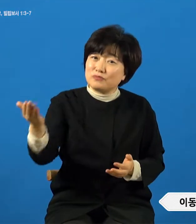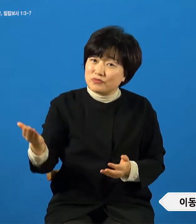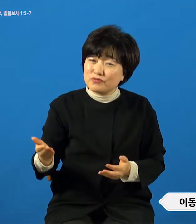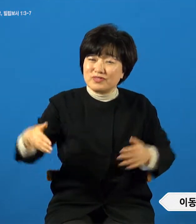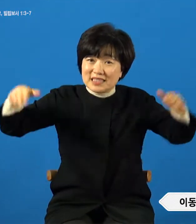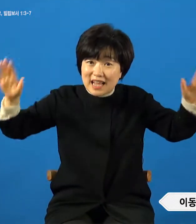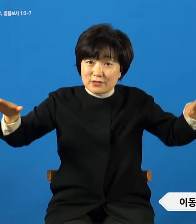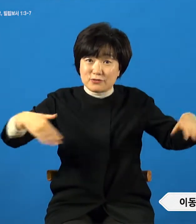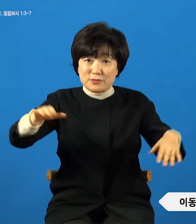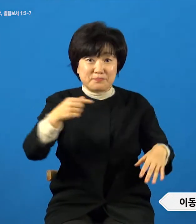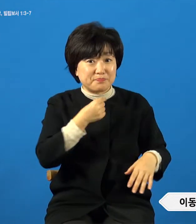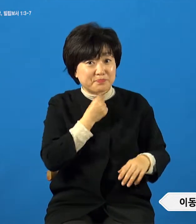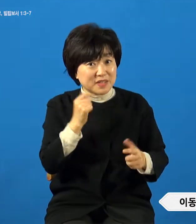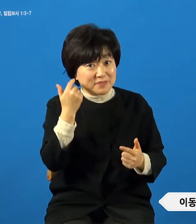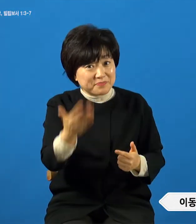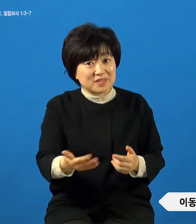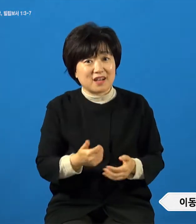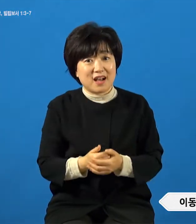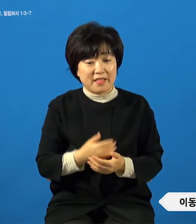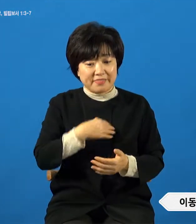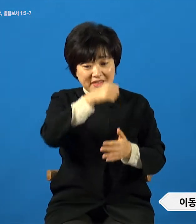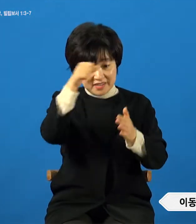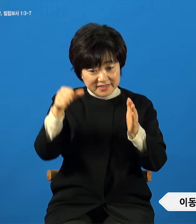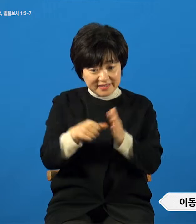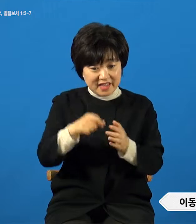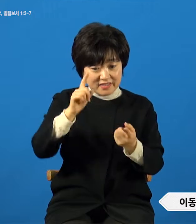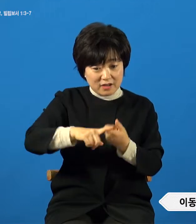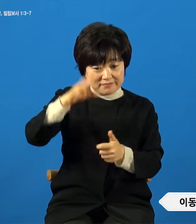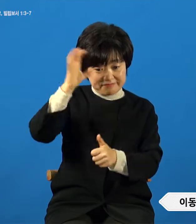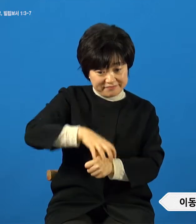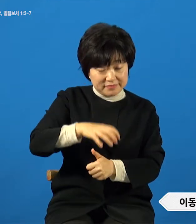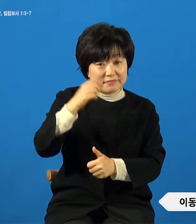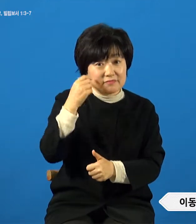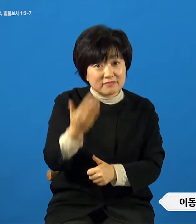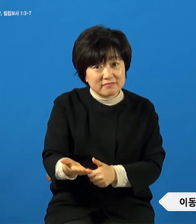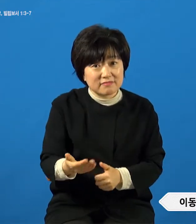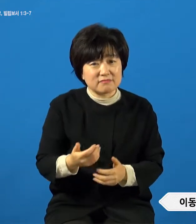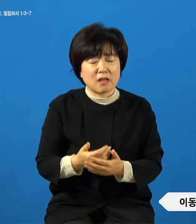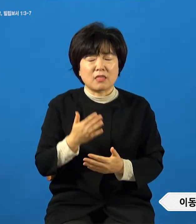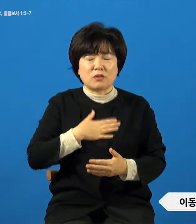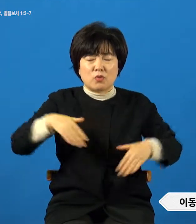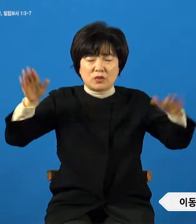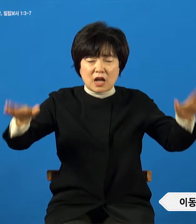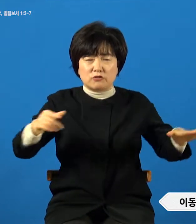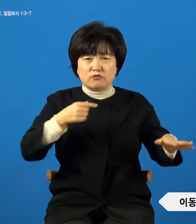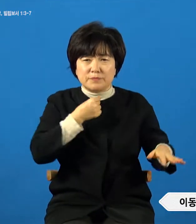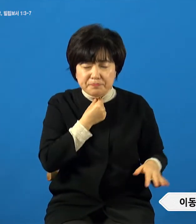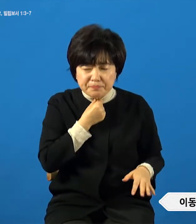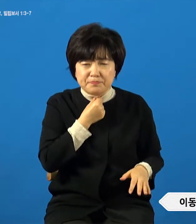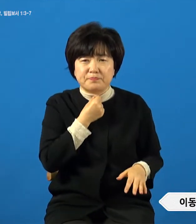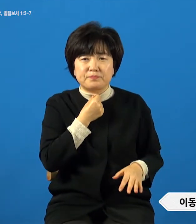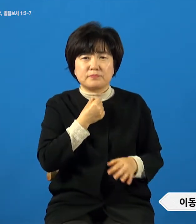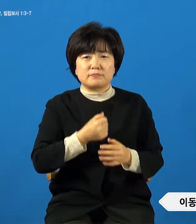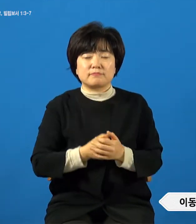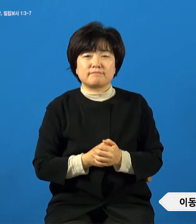필요하지 않습니까? 내 인생 그대로 여기서 좌절할 수 없다. 나도 날라야 한다. 플라잉이